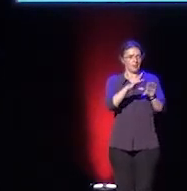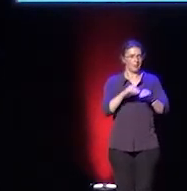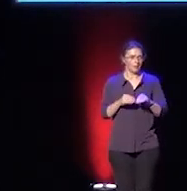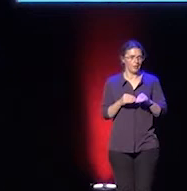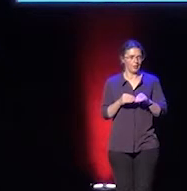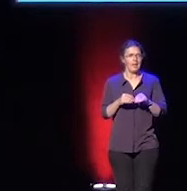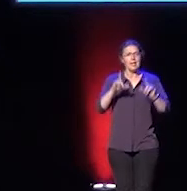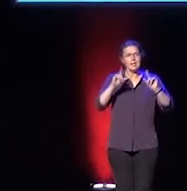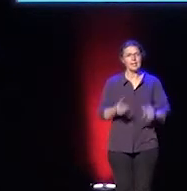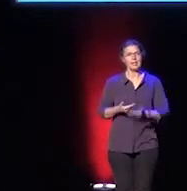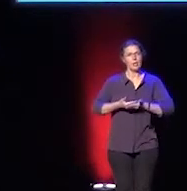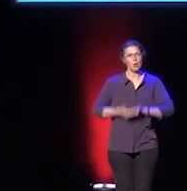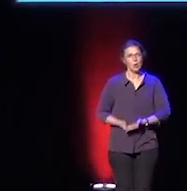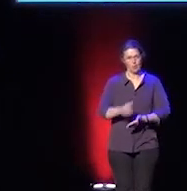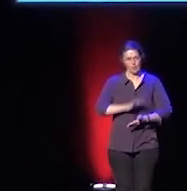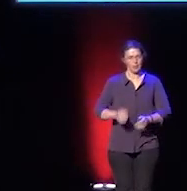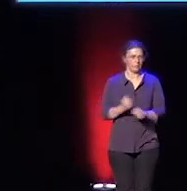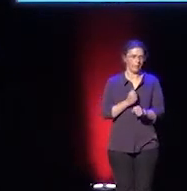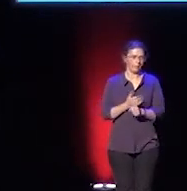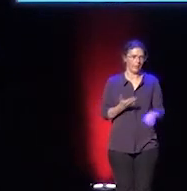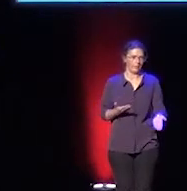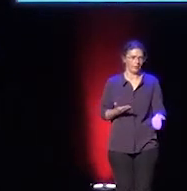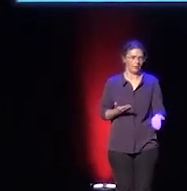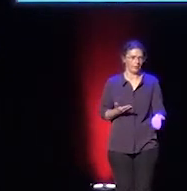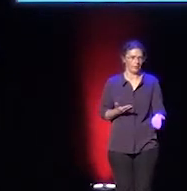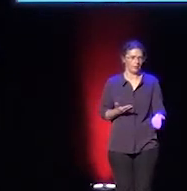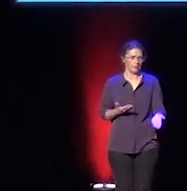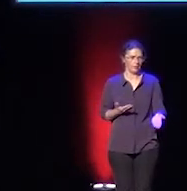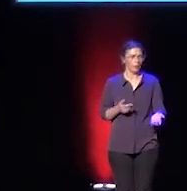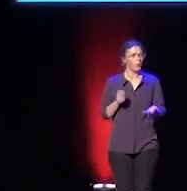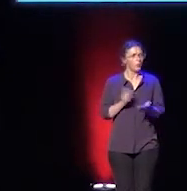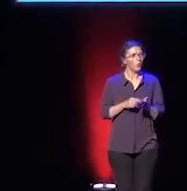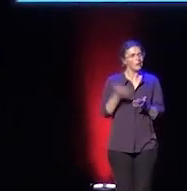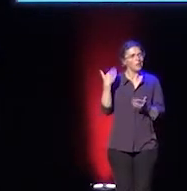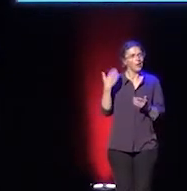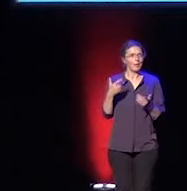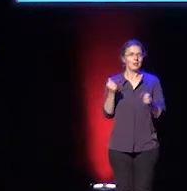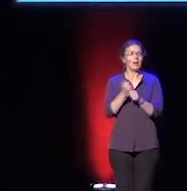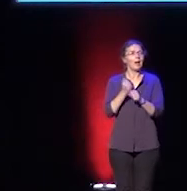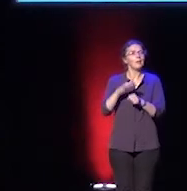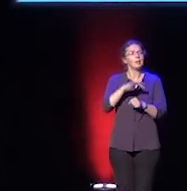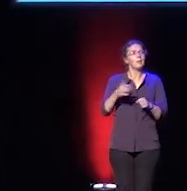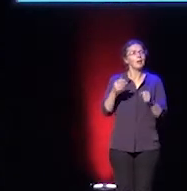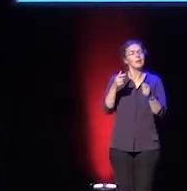Arbeitnehmer im Niedriglohnsektor beschäftigt ist, als Folge der Liberalisierung des Arbeitsmarktes in diesem